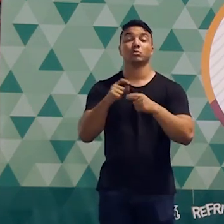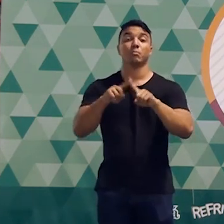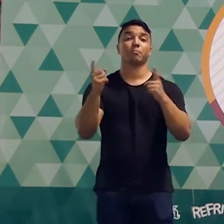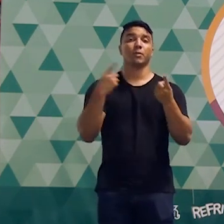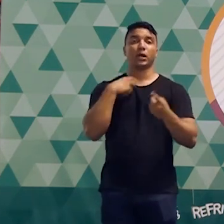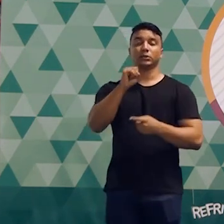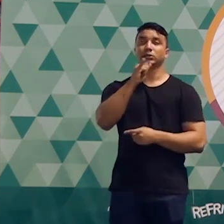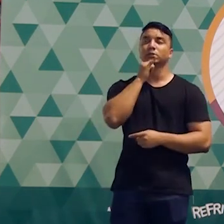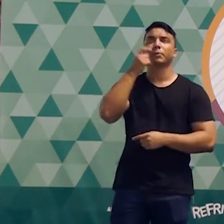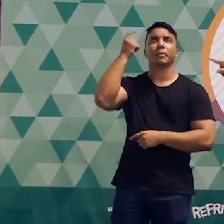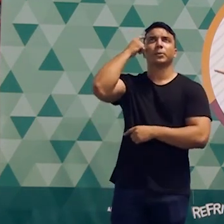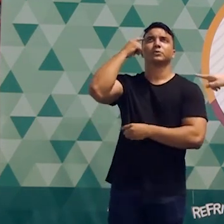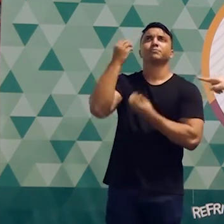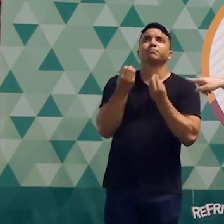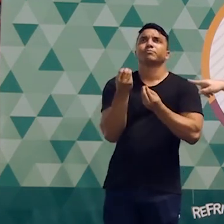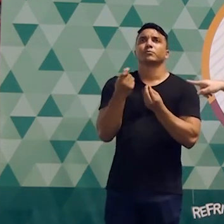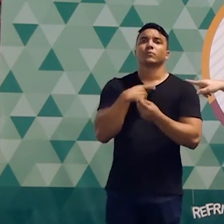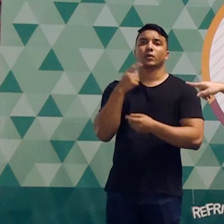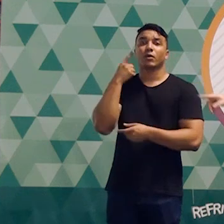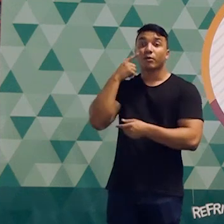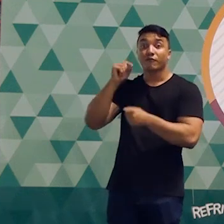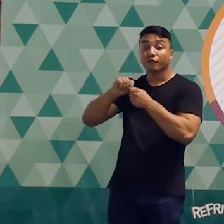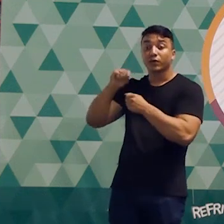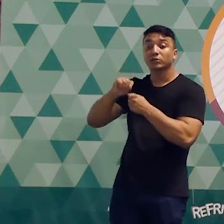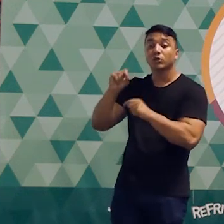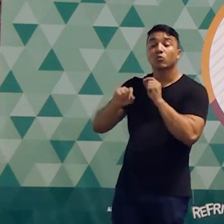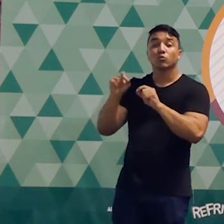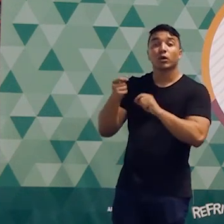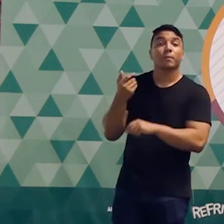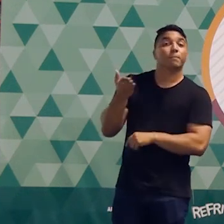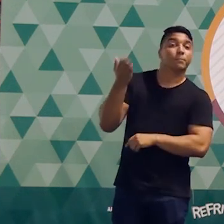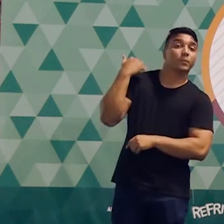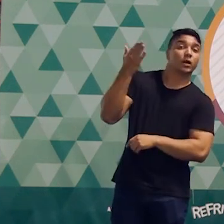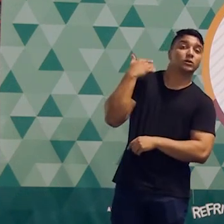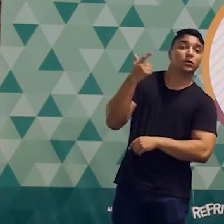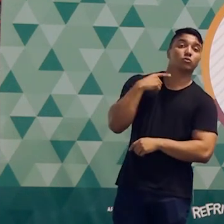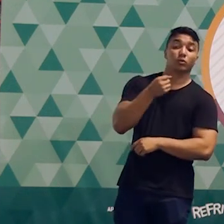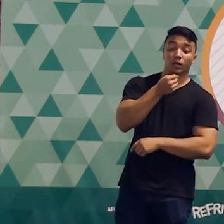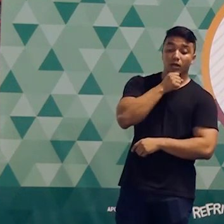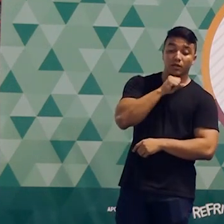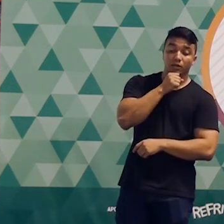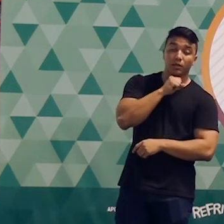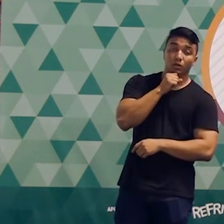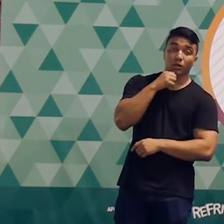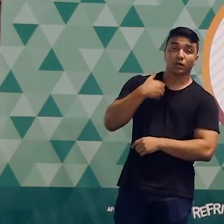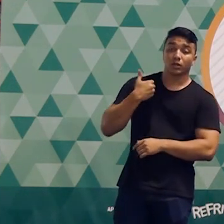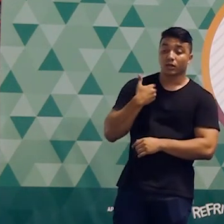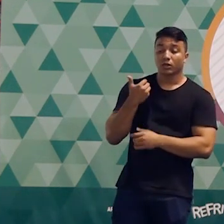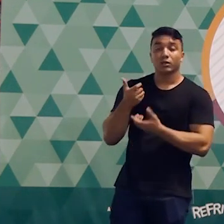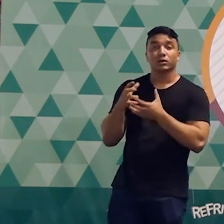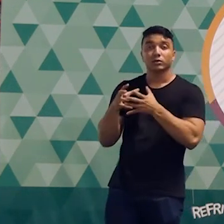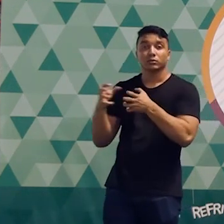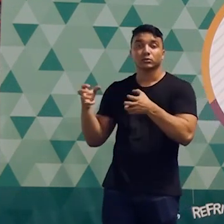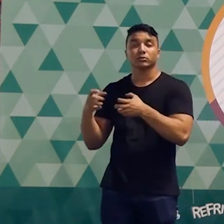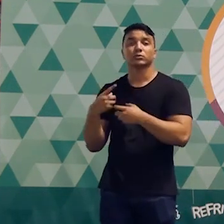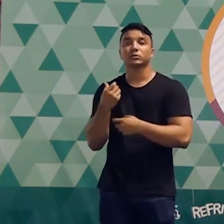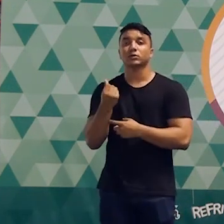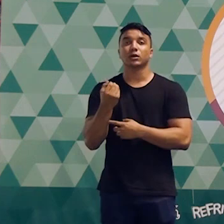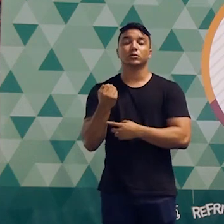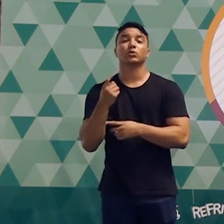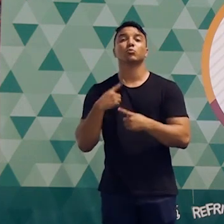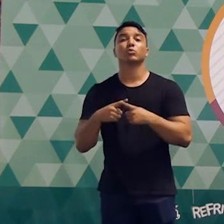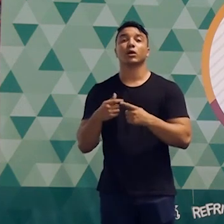se você parar para pensar, quando isso aqui foi feito, as pessoas eram consideradas idosas com 60, porque, meu amigo, ela já tinha